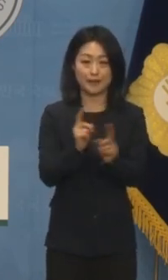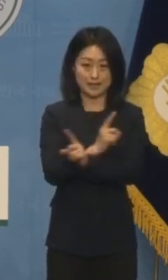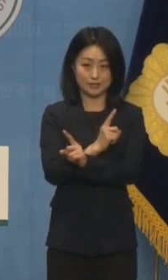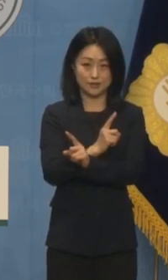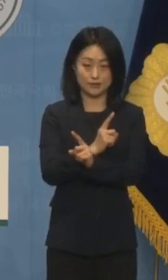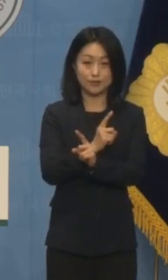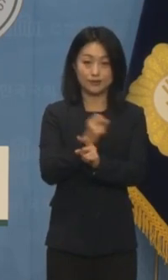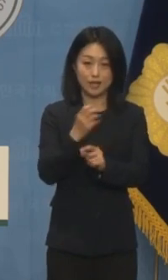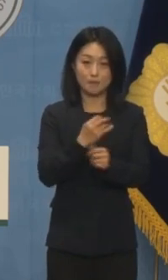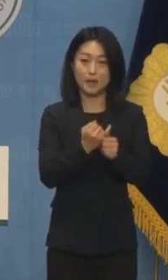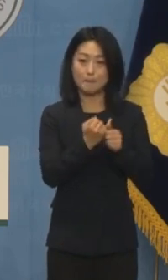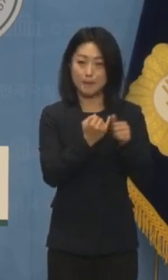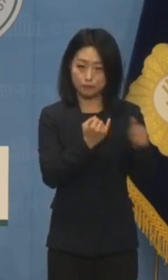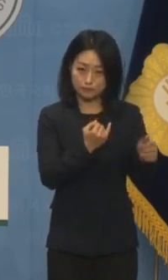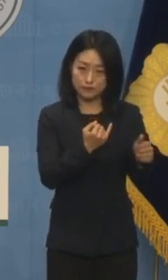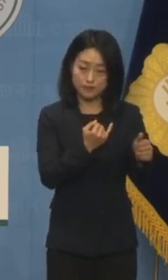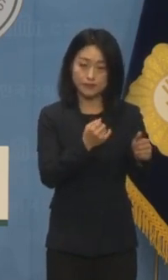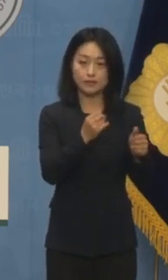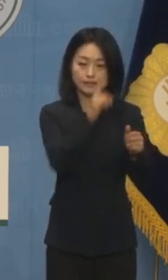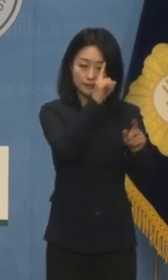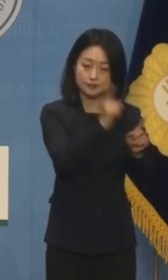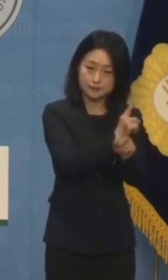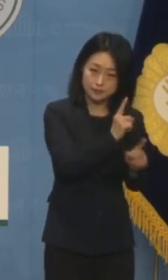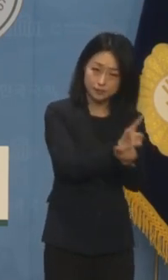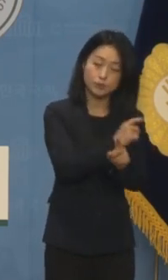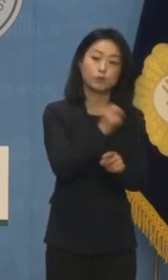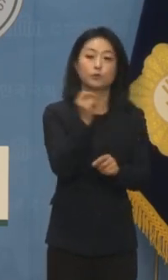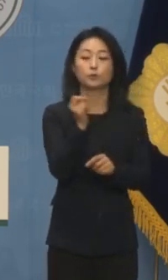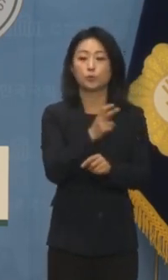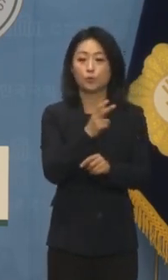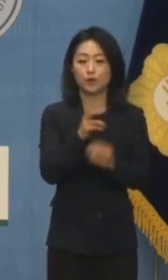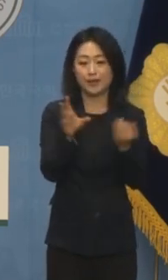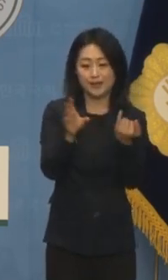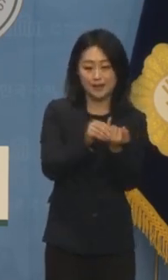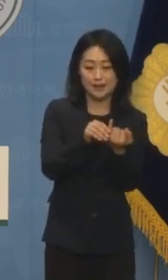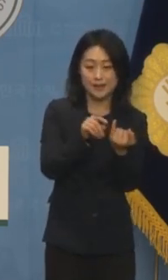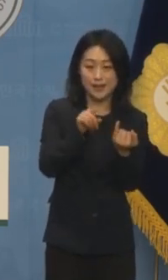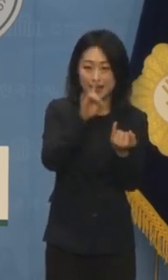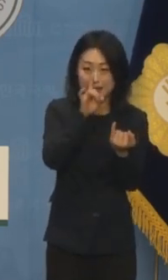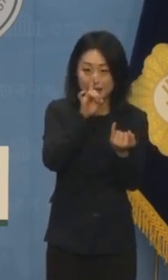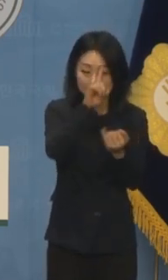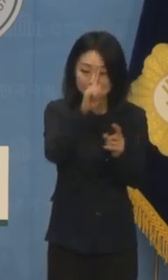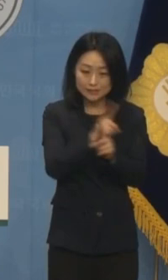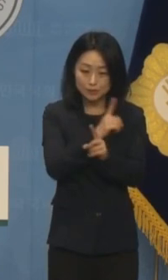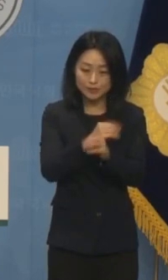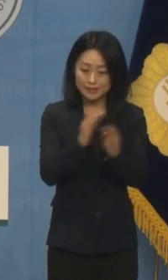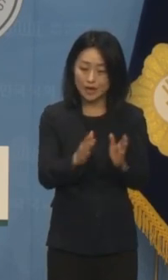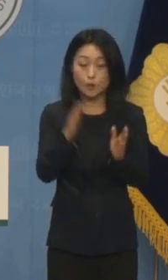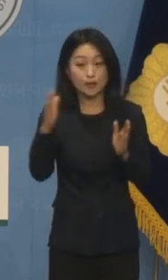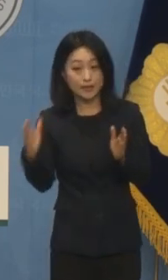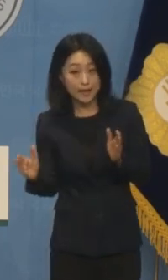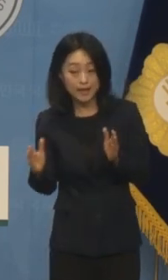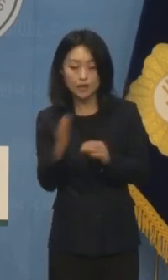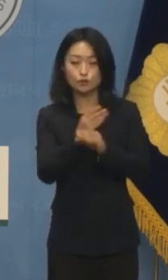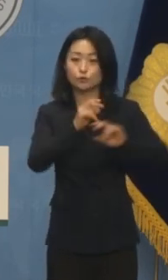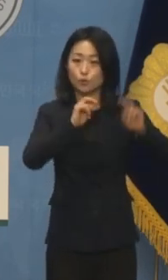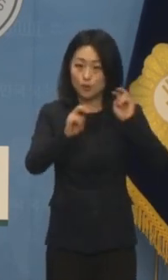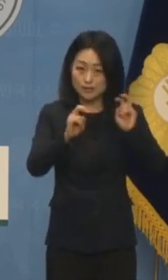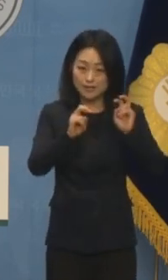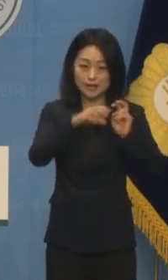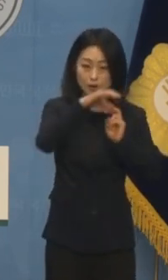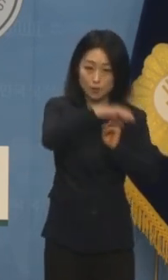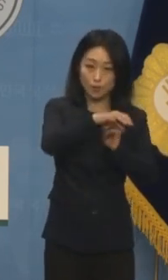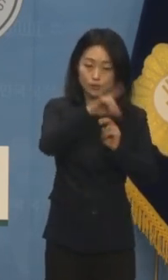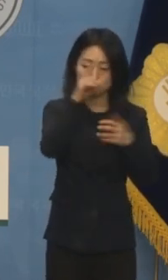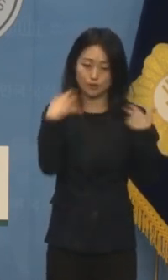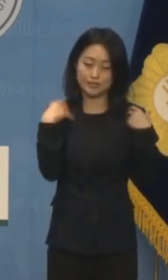출산 휴가와 난임치료 휴가 유급 기간을 확대하고 중소기업과 같은 우선 지원 대상